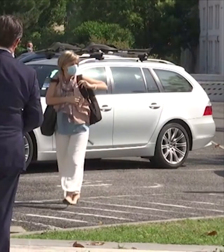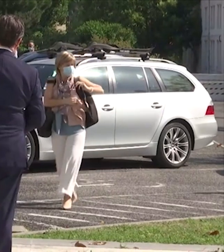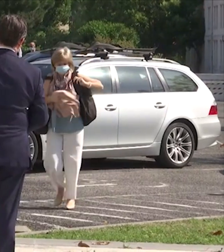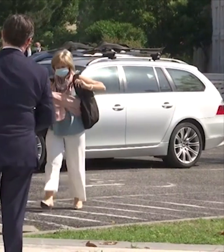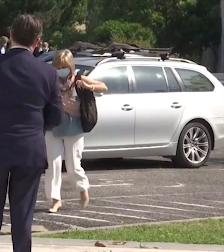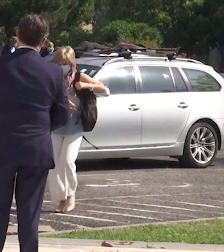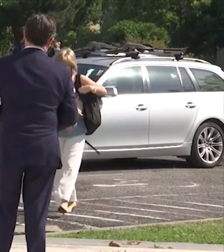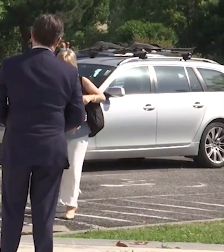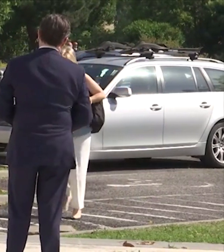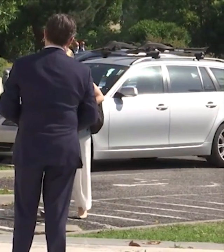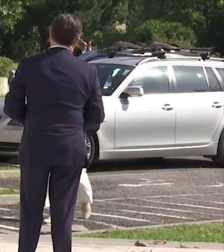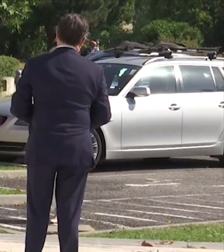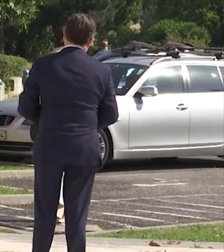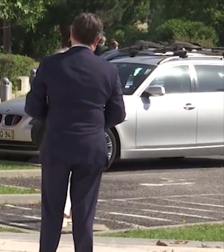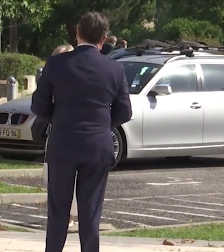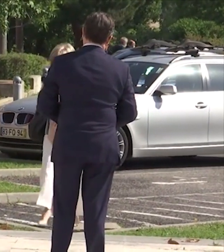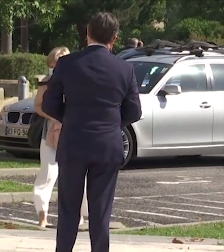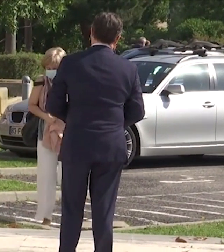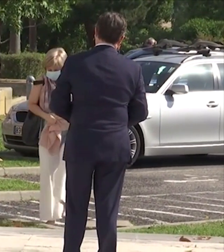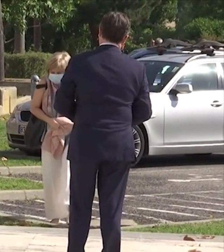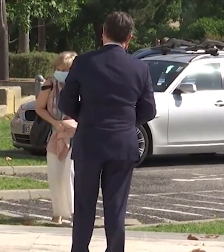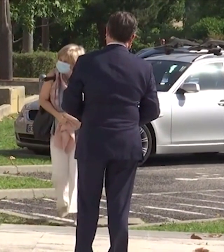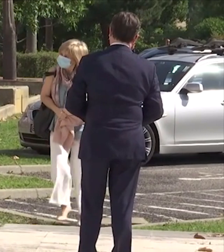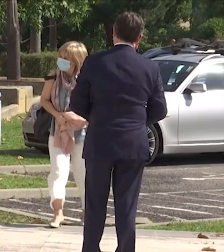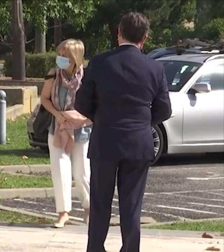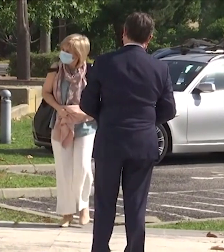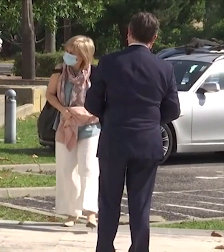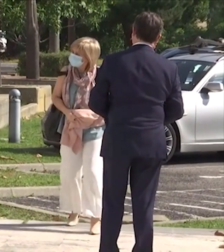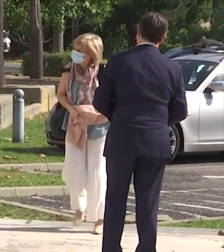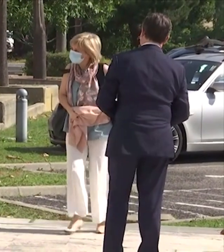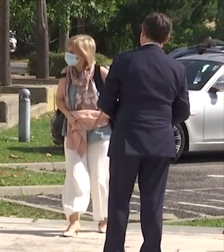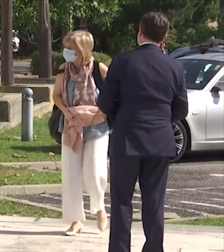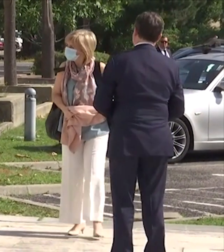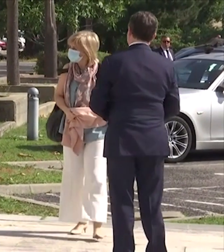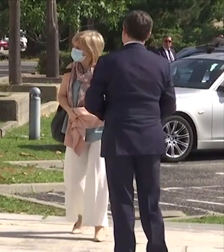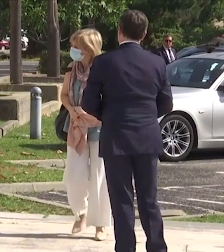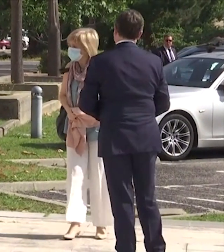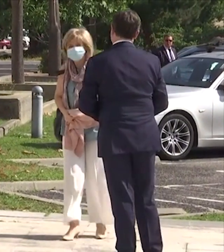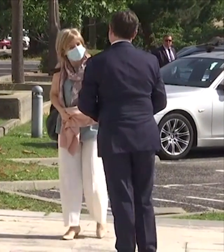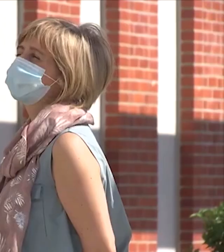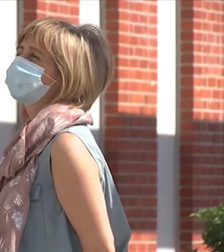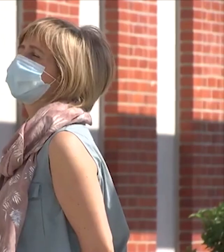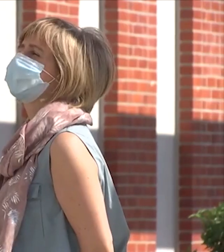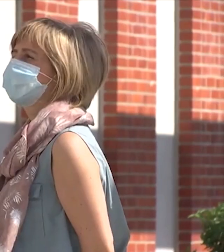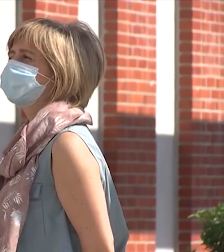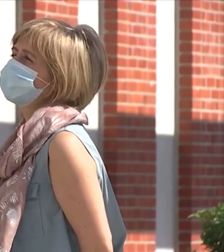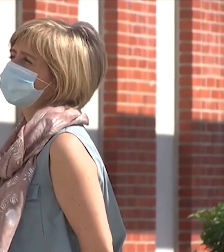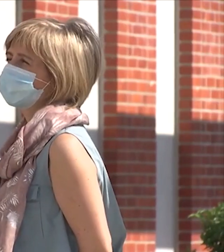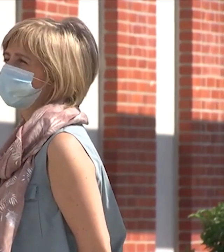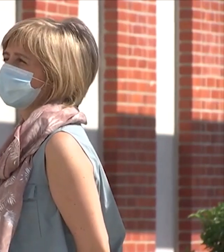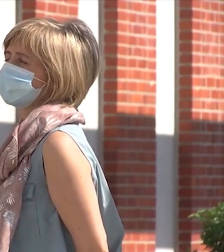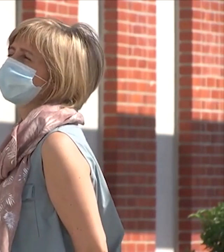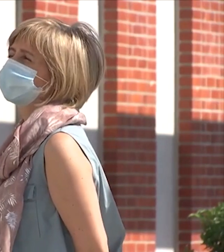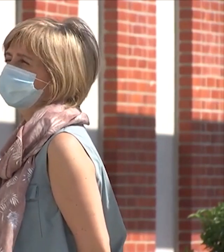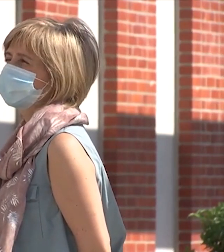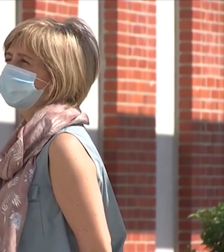explicar um ou outro desses surtos. A pobreza parece ser um fator de risco acrescido quando se fala